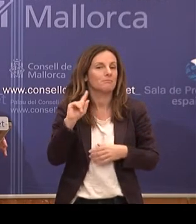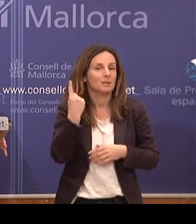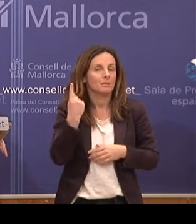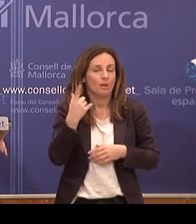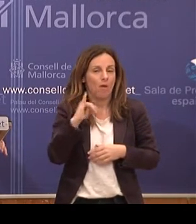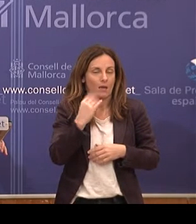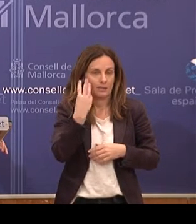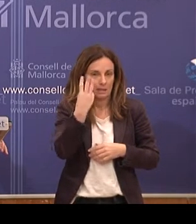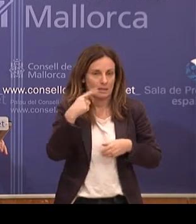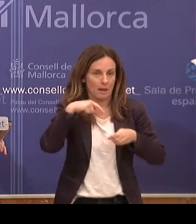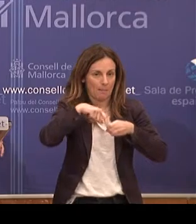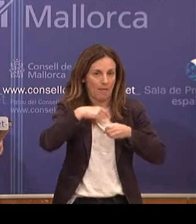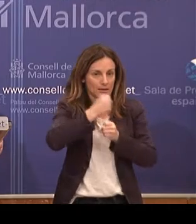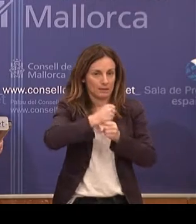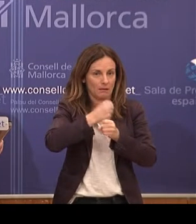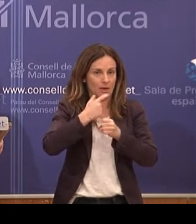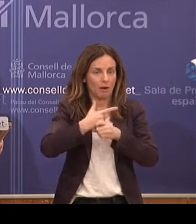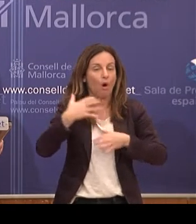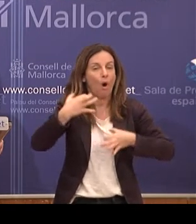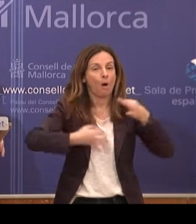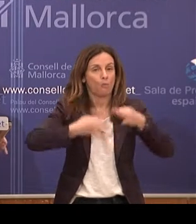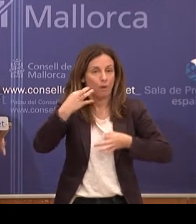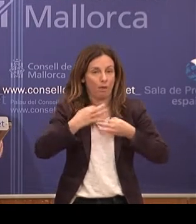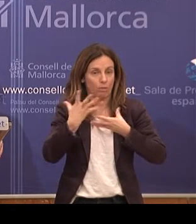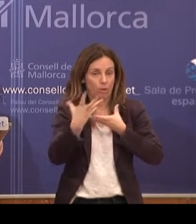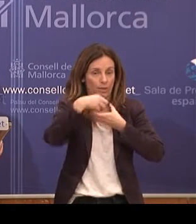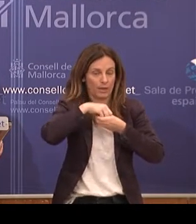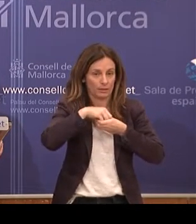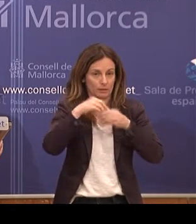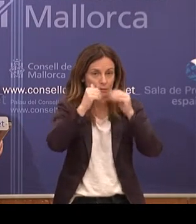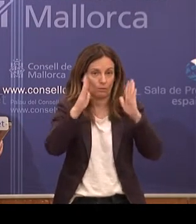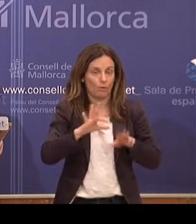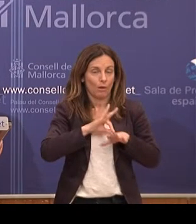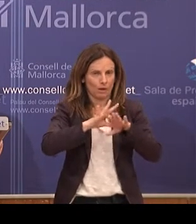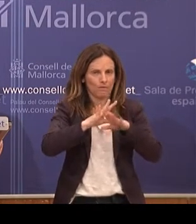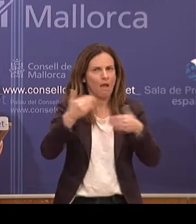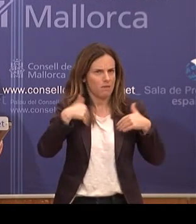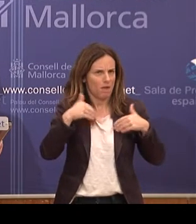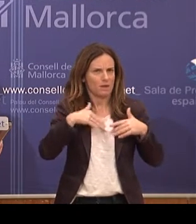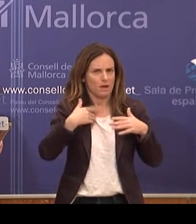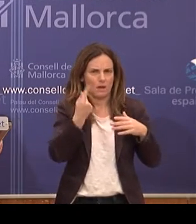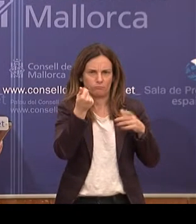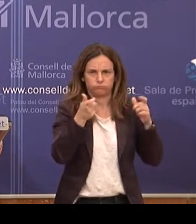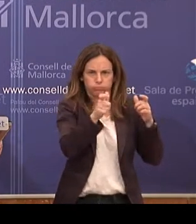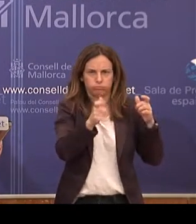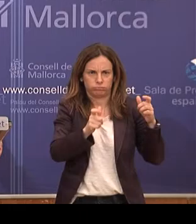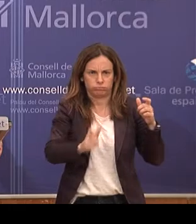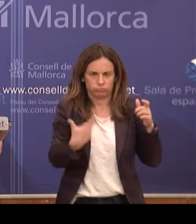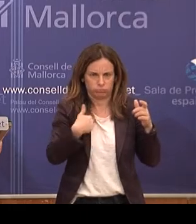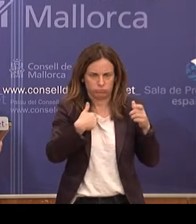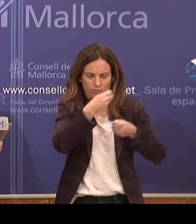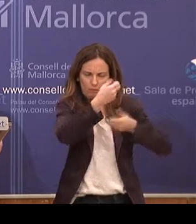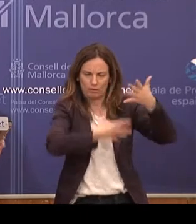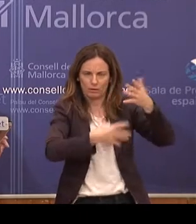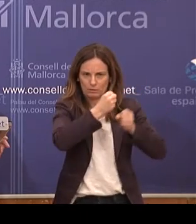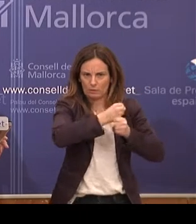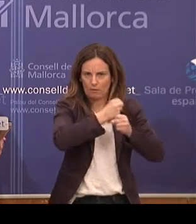complicada. Però bé, que esperen que entre tots en puguen sortir. Gràcies.